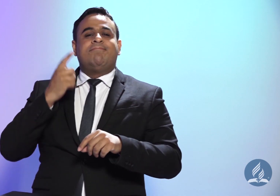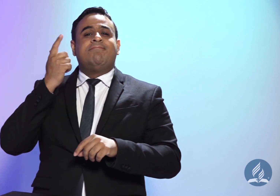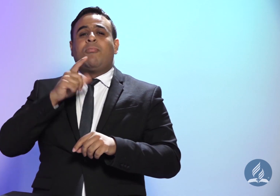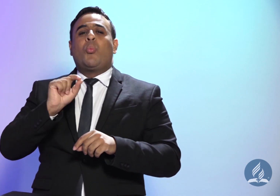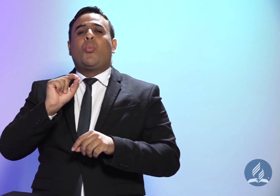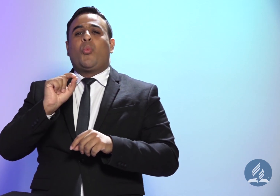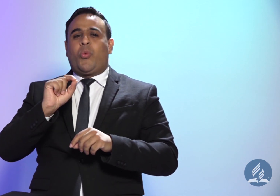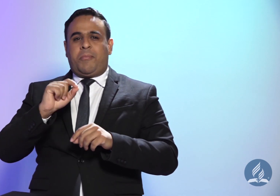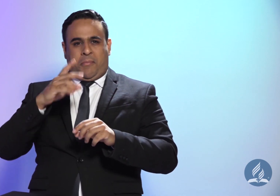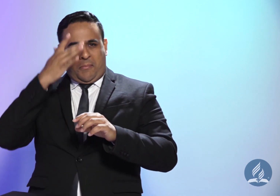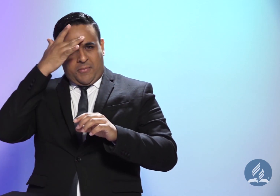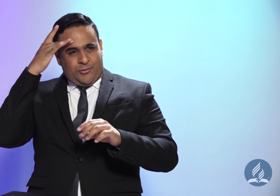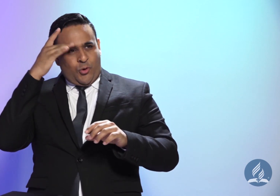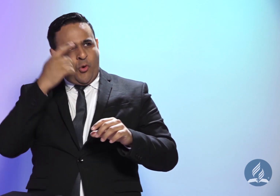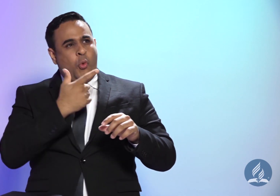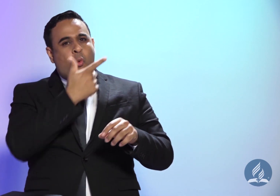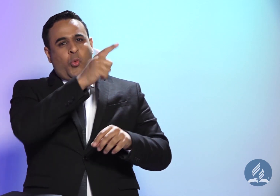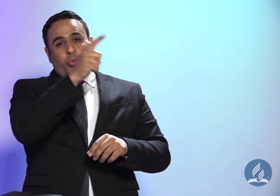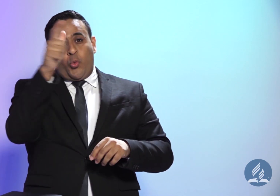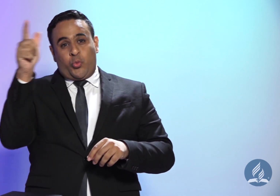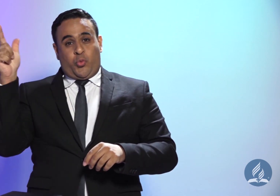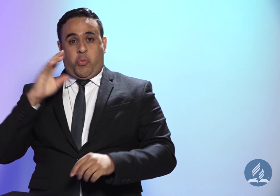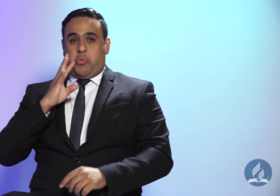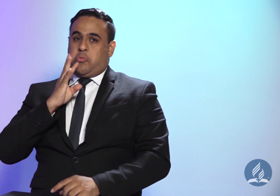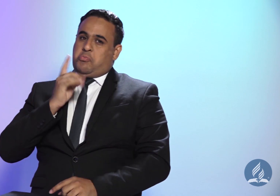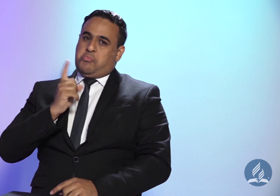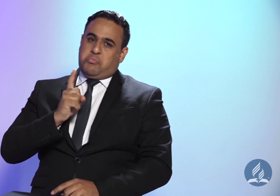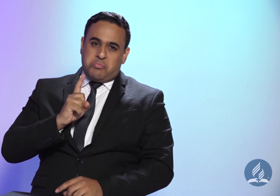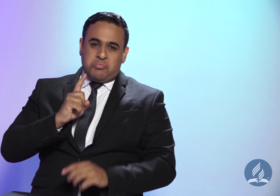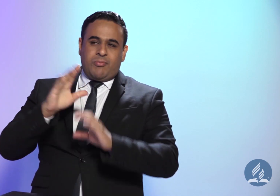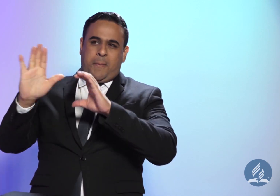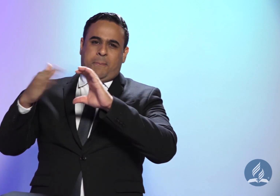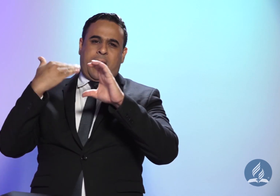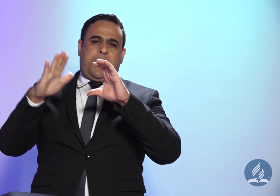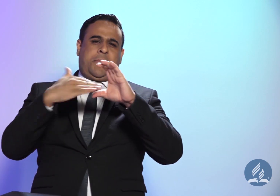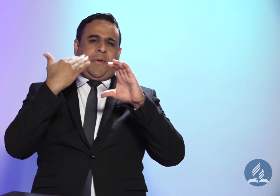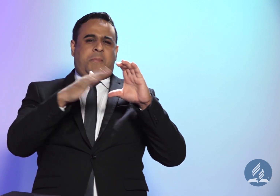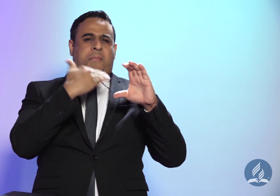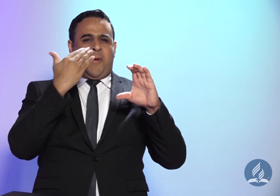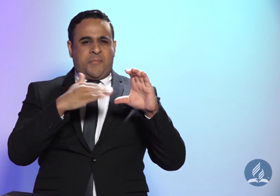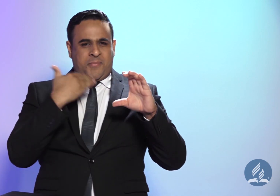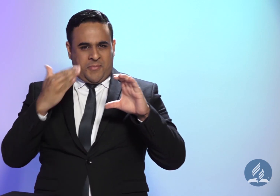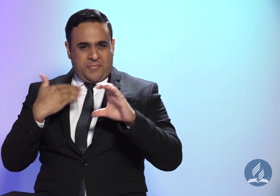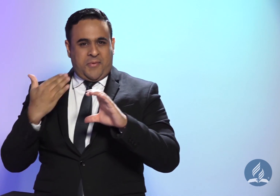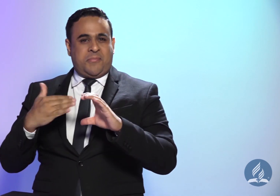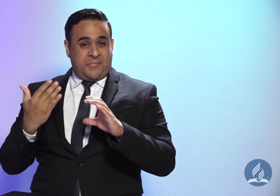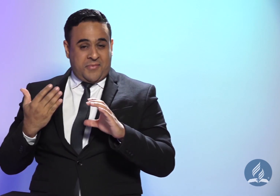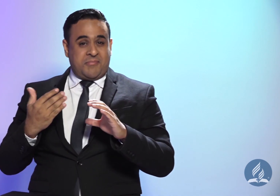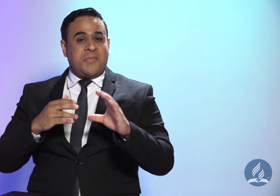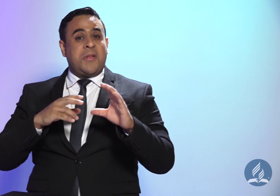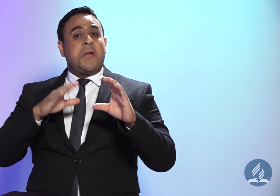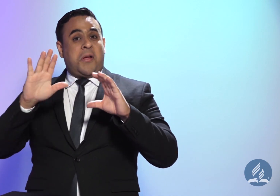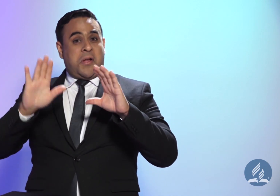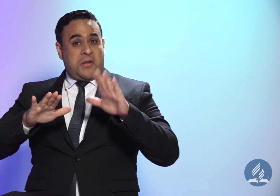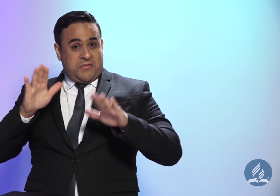isolado. Mas é uma coisa que nós precisamos pensar, é que existem pessoas que